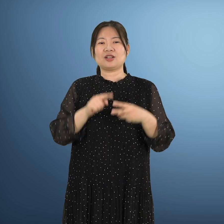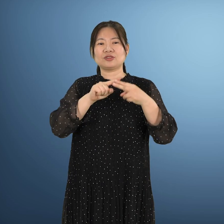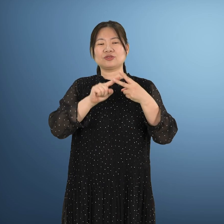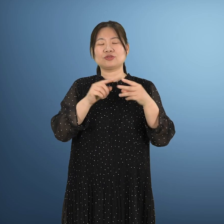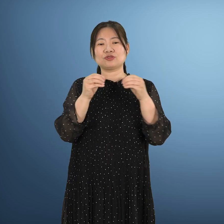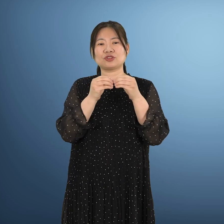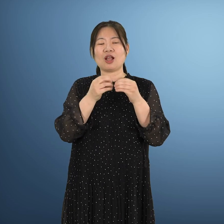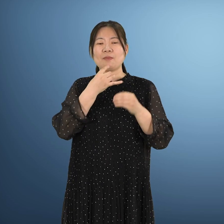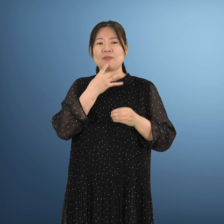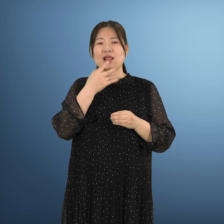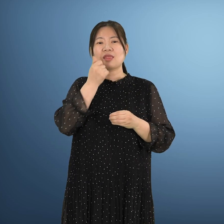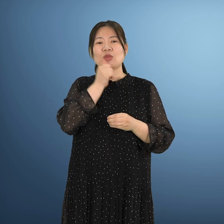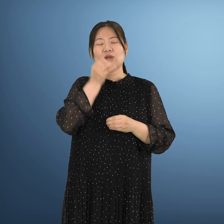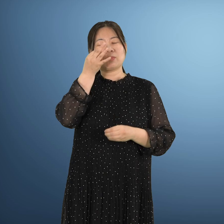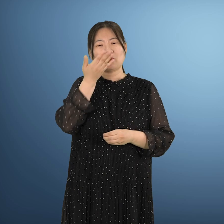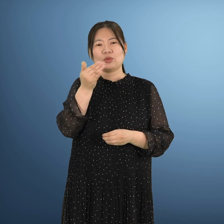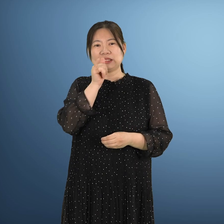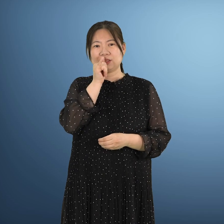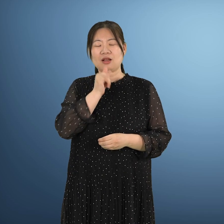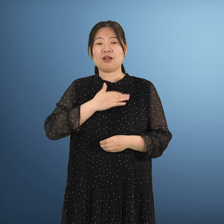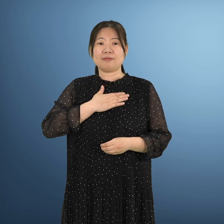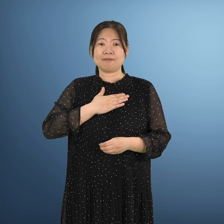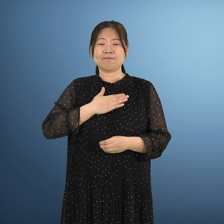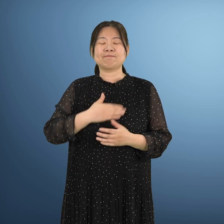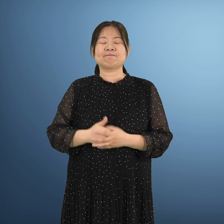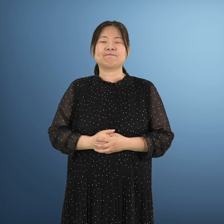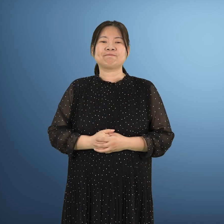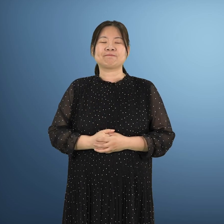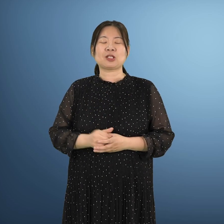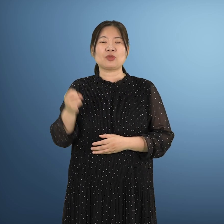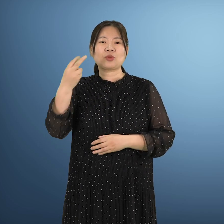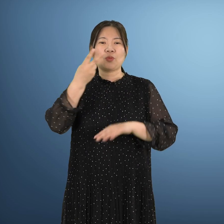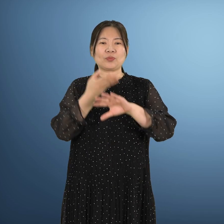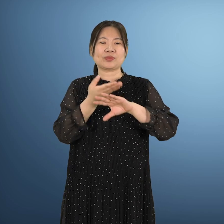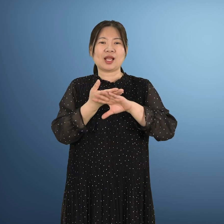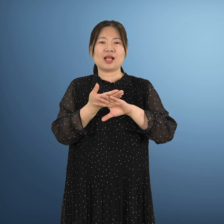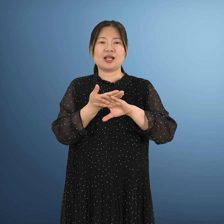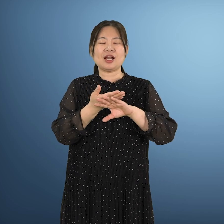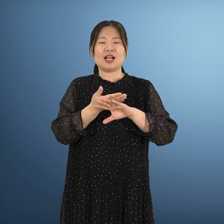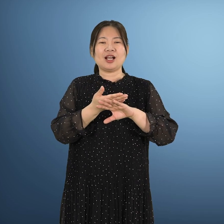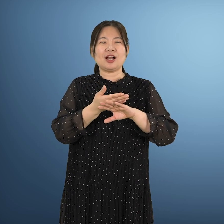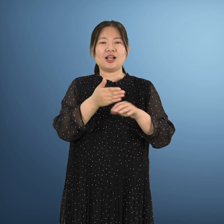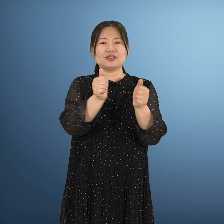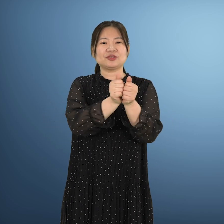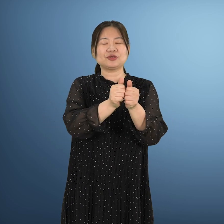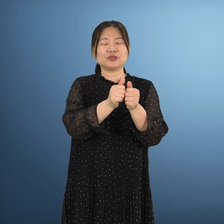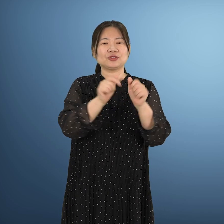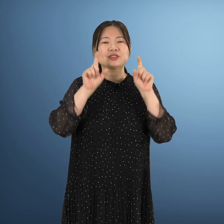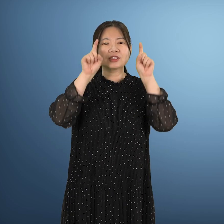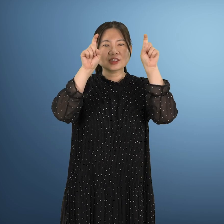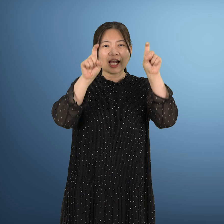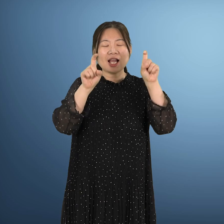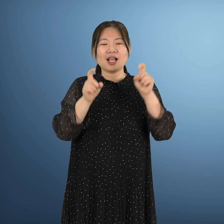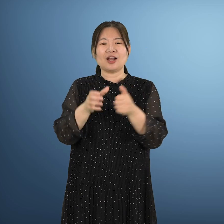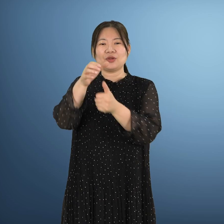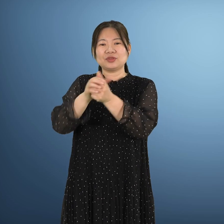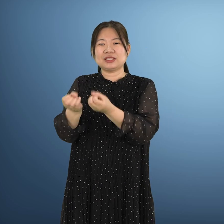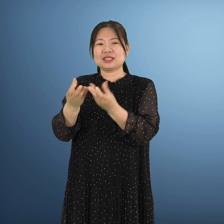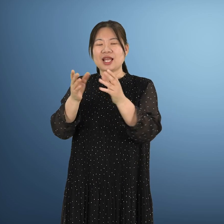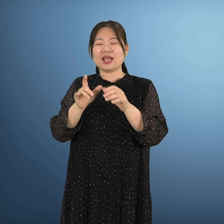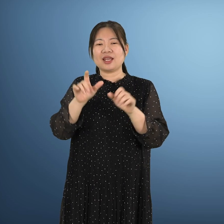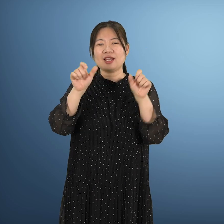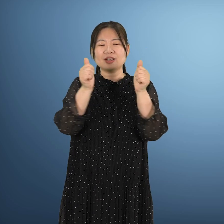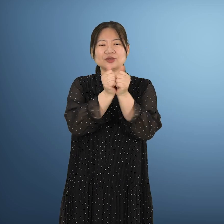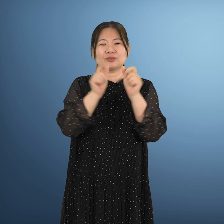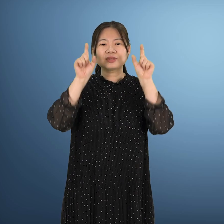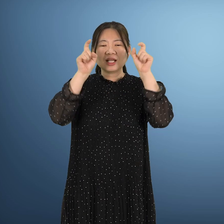구절만 제가 소개를 해드릴게요. 또 다른 숫양 곧 위임식의 숫양을